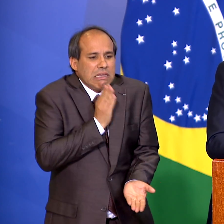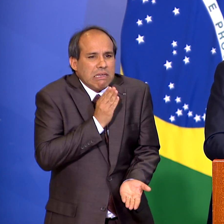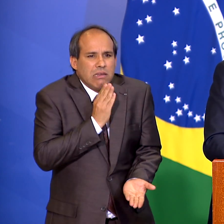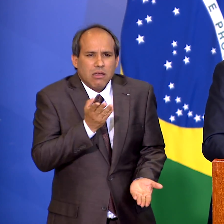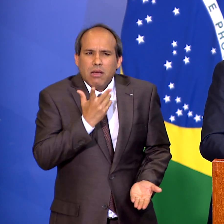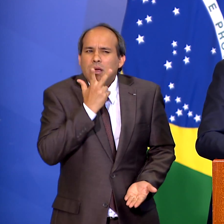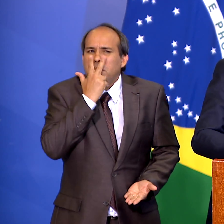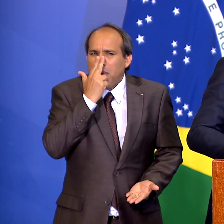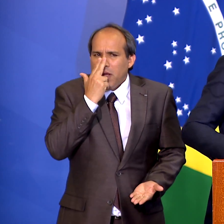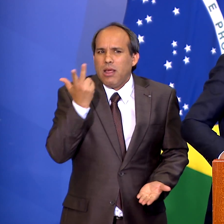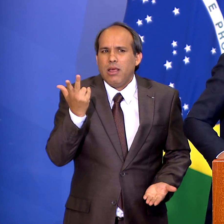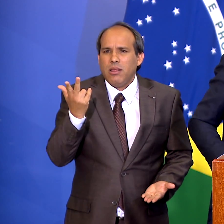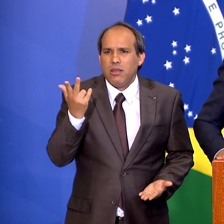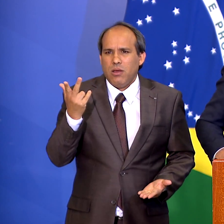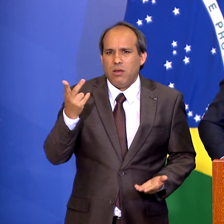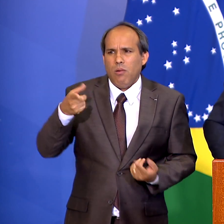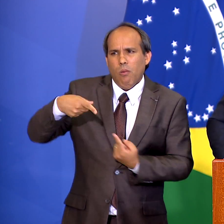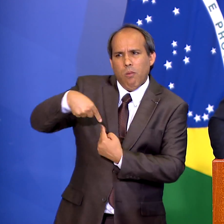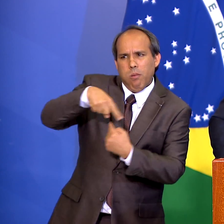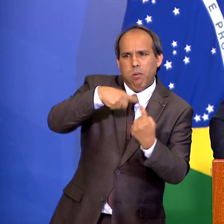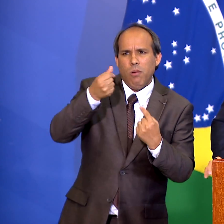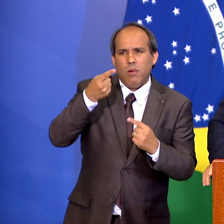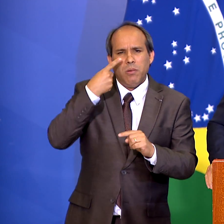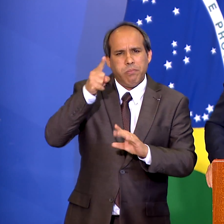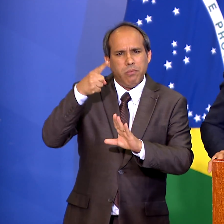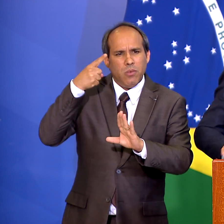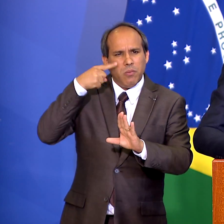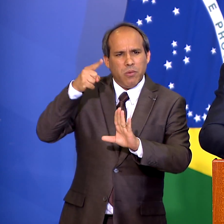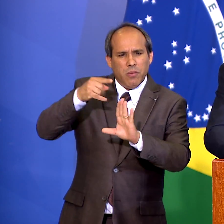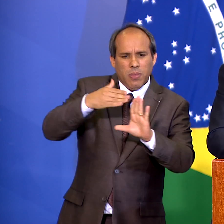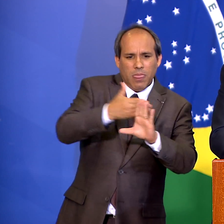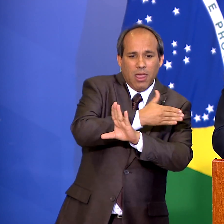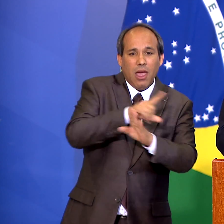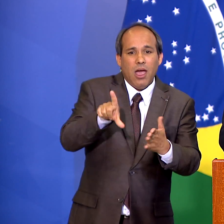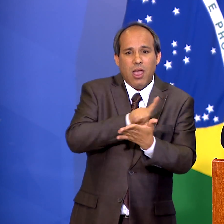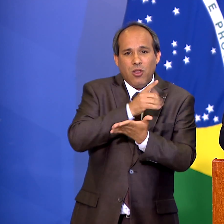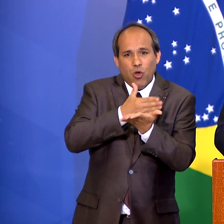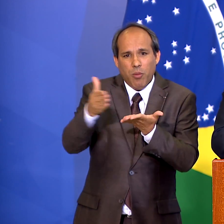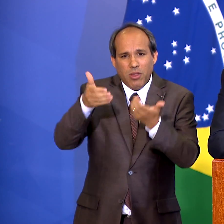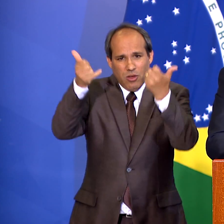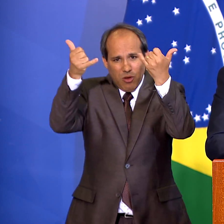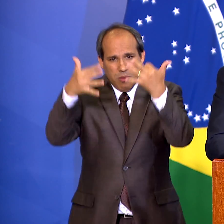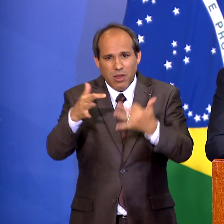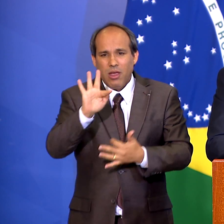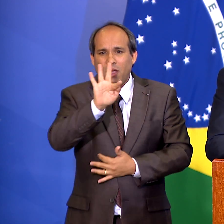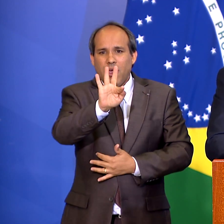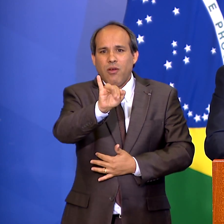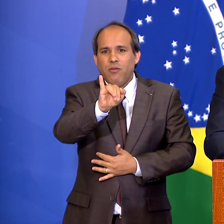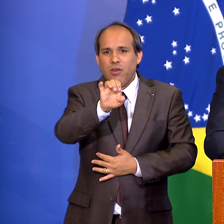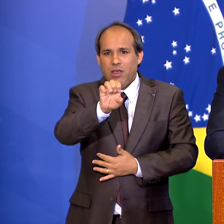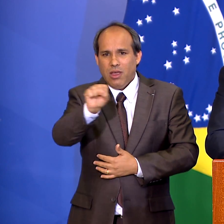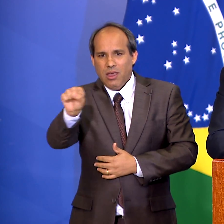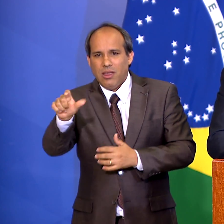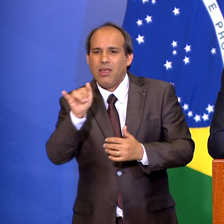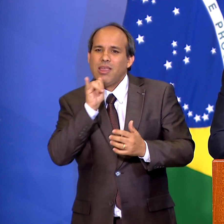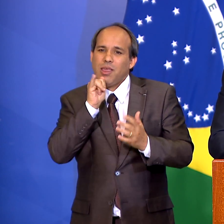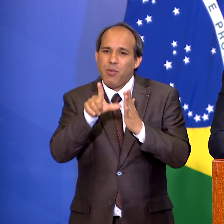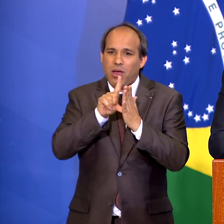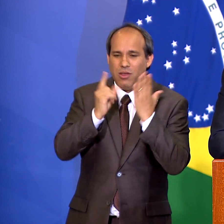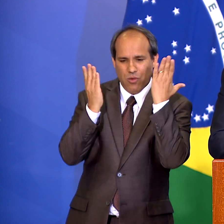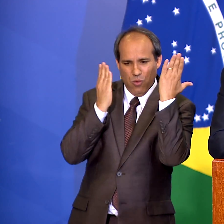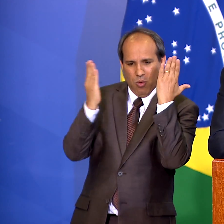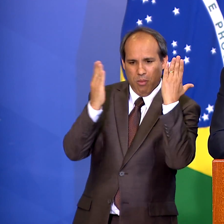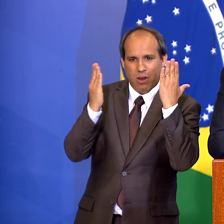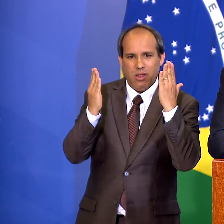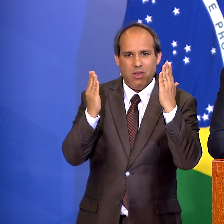foi desviado. E antes de entrar aqui no assunto do FIES, até fiz uma comparação, né? Já fiz aqui